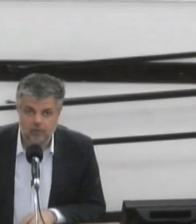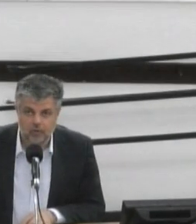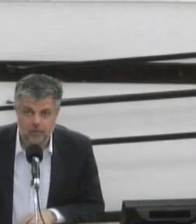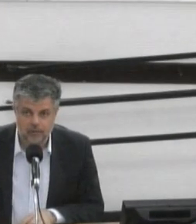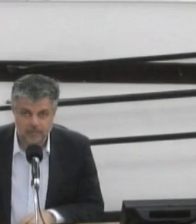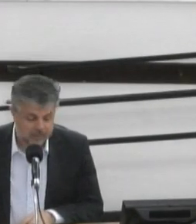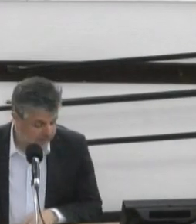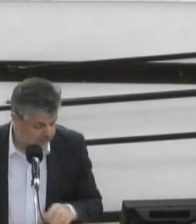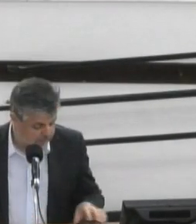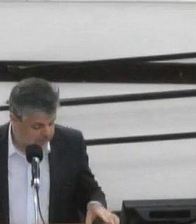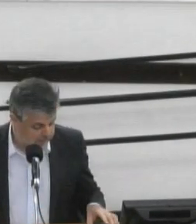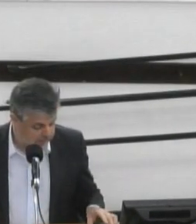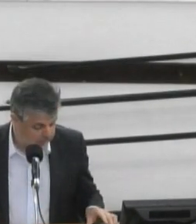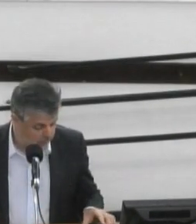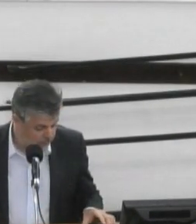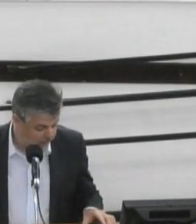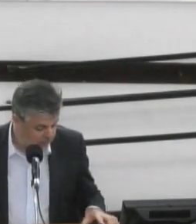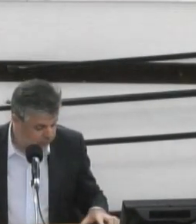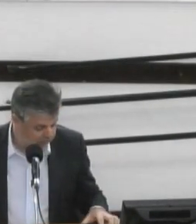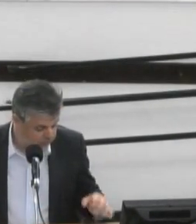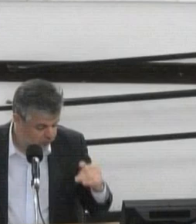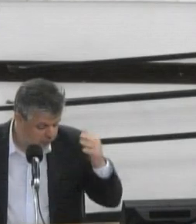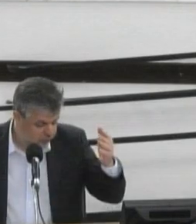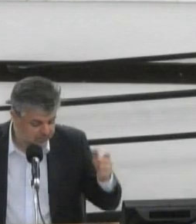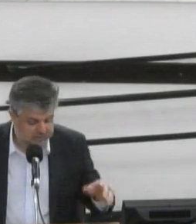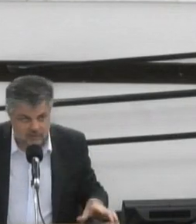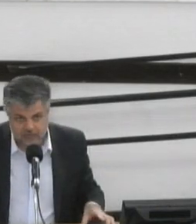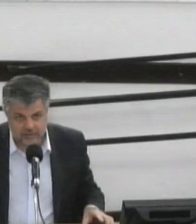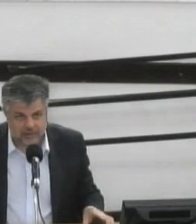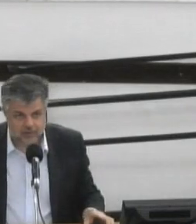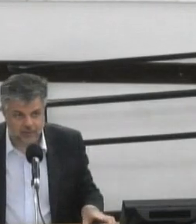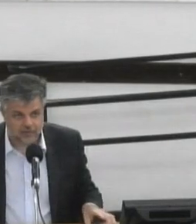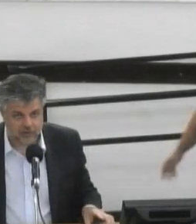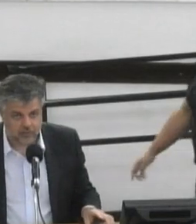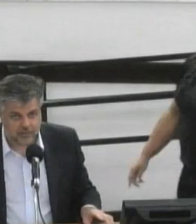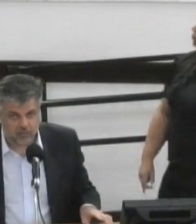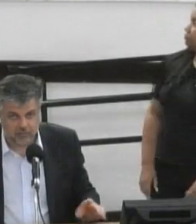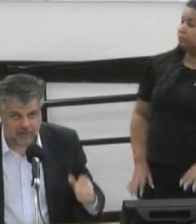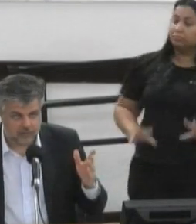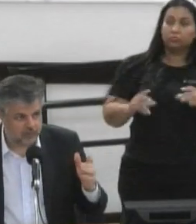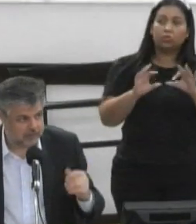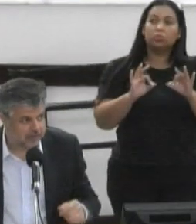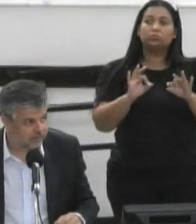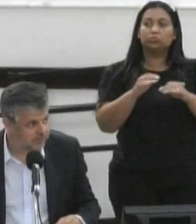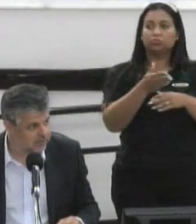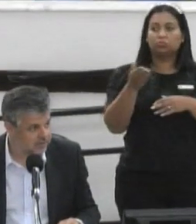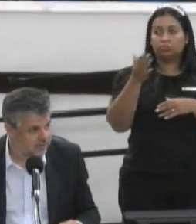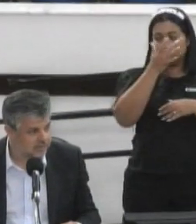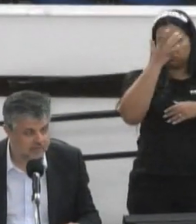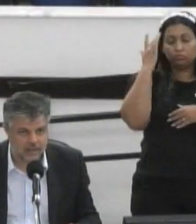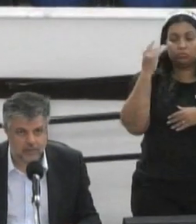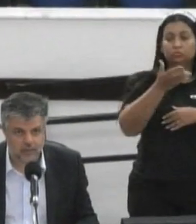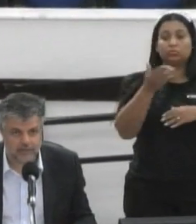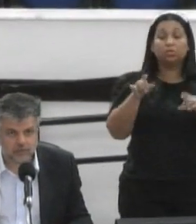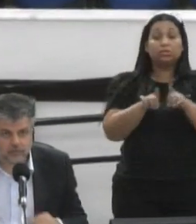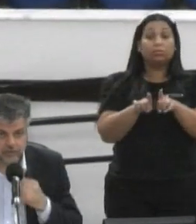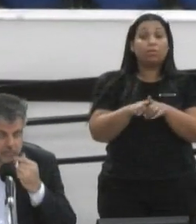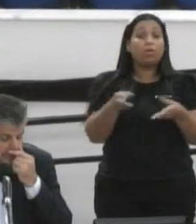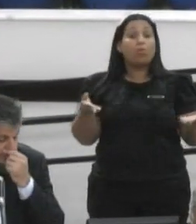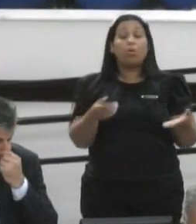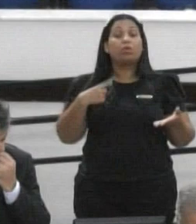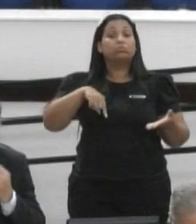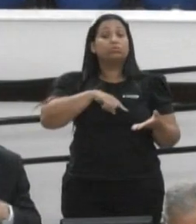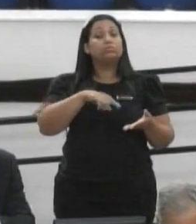Bom, vou abordar alguns assuntos, outros serão abordados pelo vereador Pedro Roberto. No entanto, a gente tem atuado